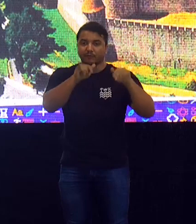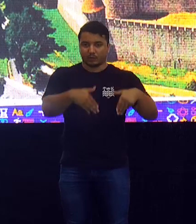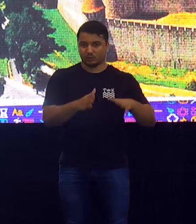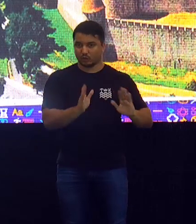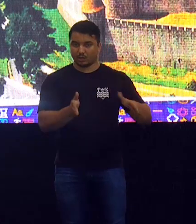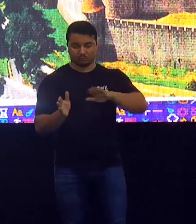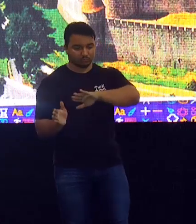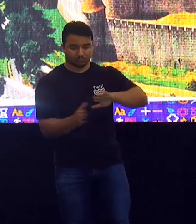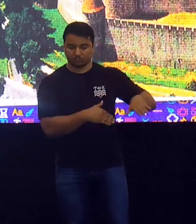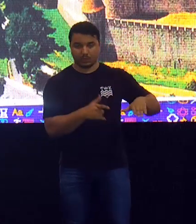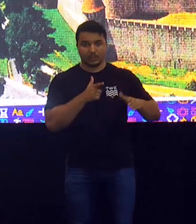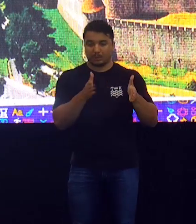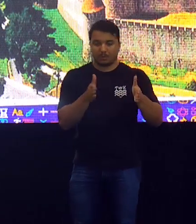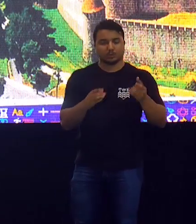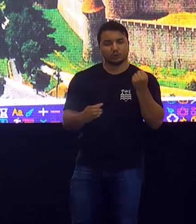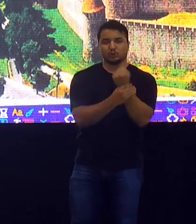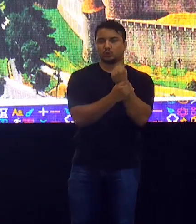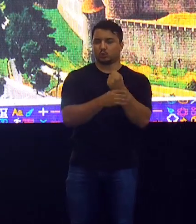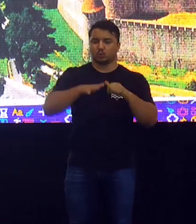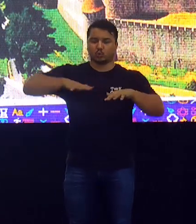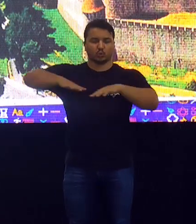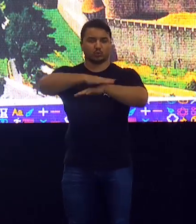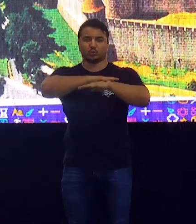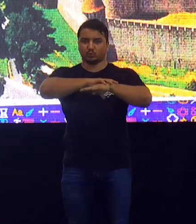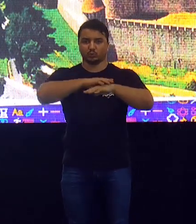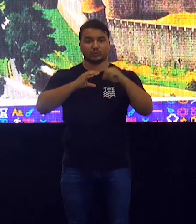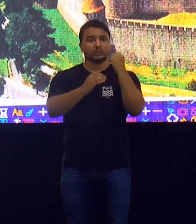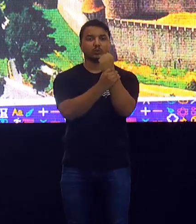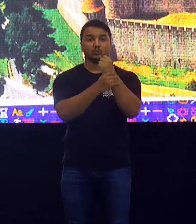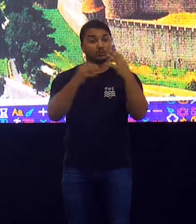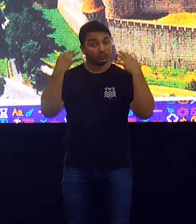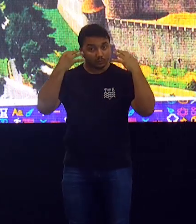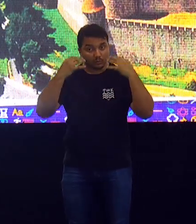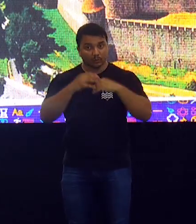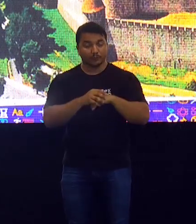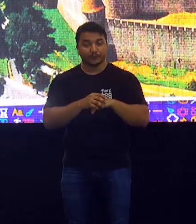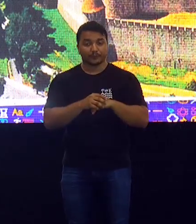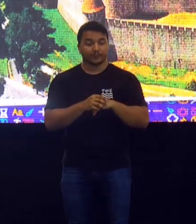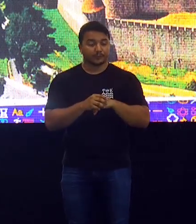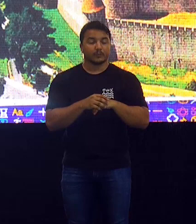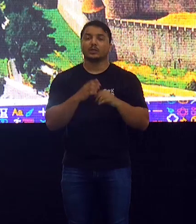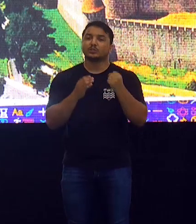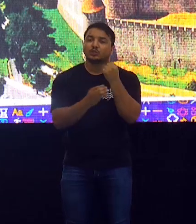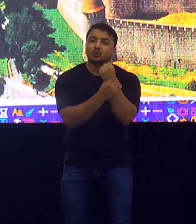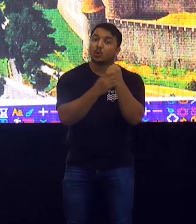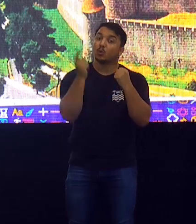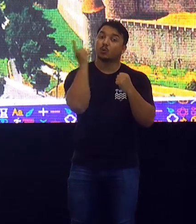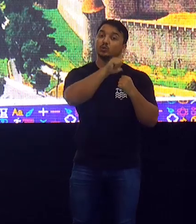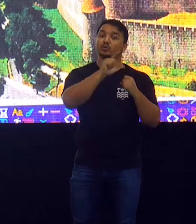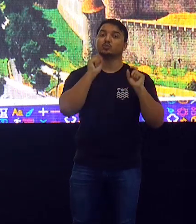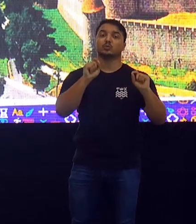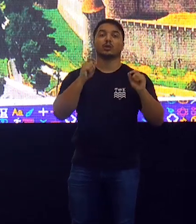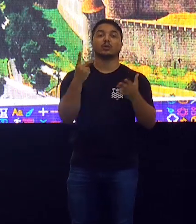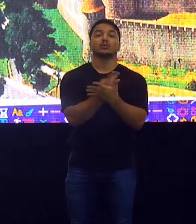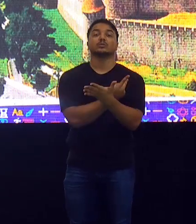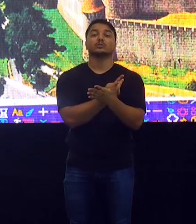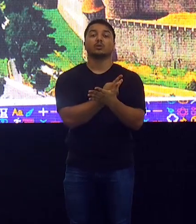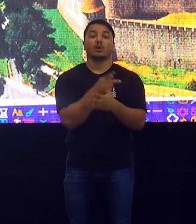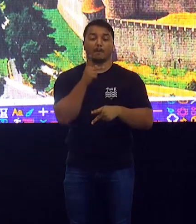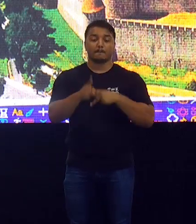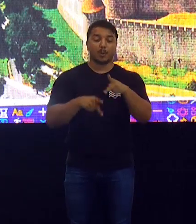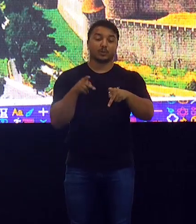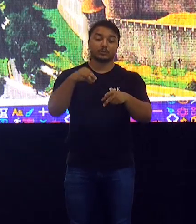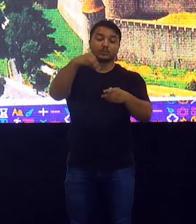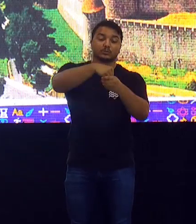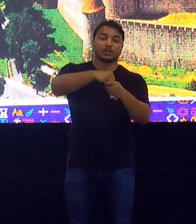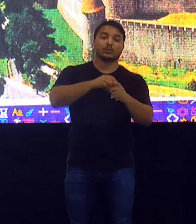Idade Média, o ambiente se torna mais seguro. Olha para cá. Se tornando mais seguro, o que é que vai acontecer com a